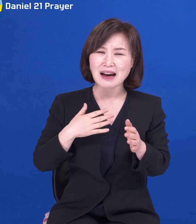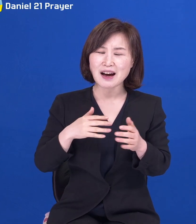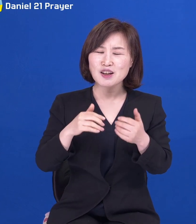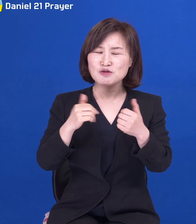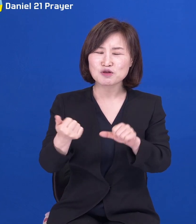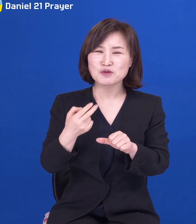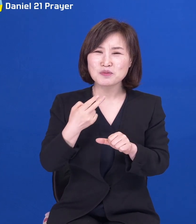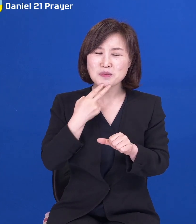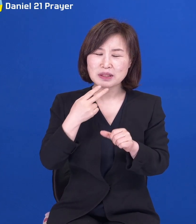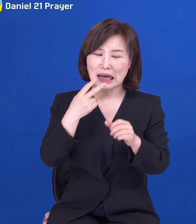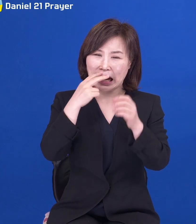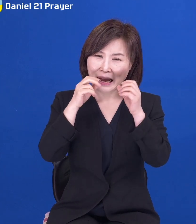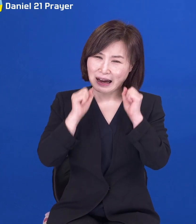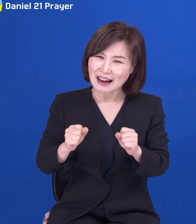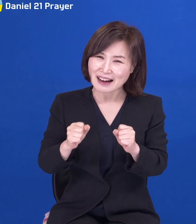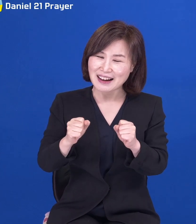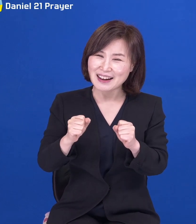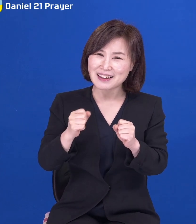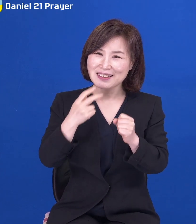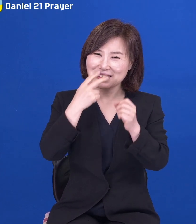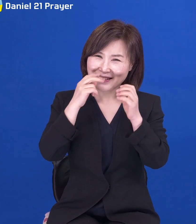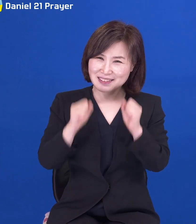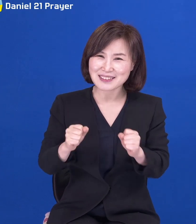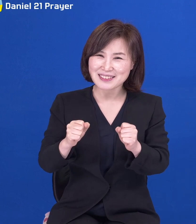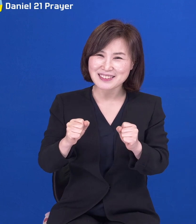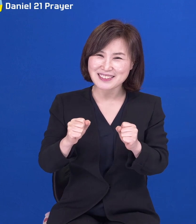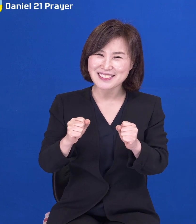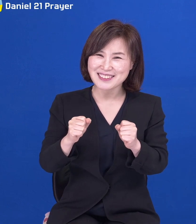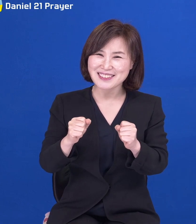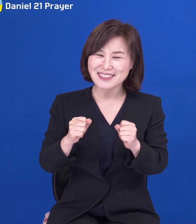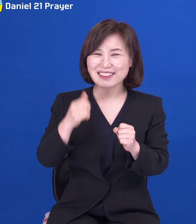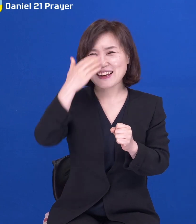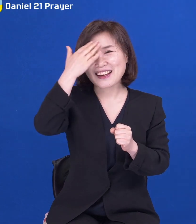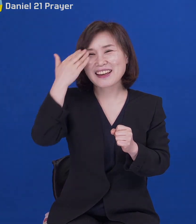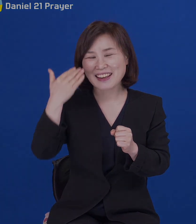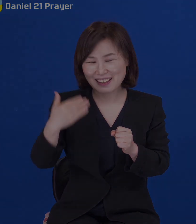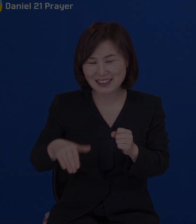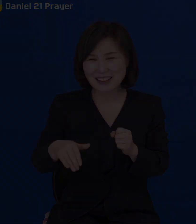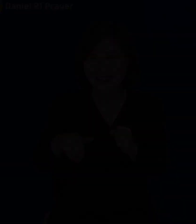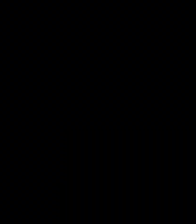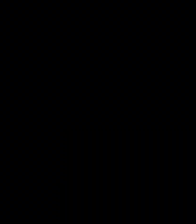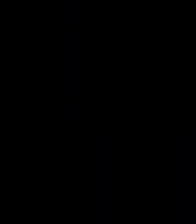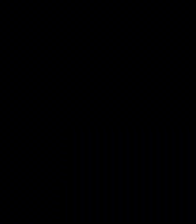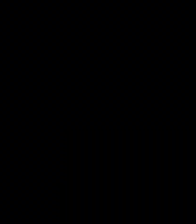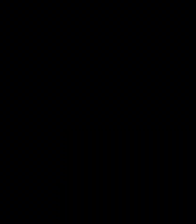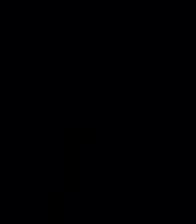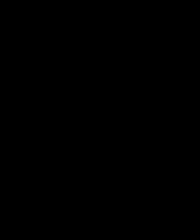까딱까딱한 목숨이 살아가지고 1년 2달 만에 거기서 풀려나게 되었던 거예요.